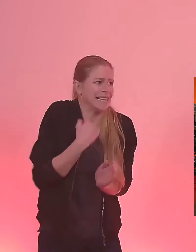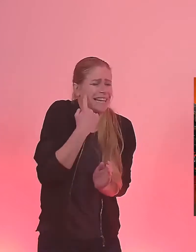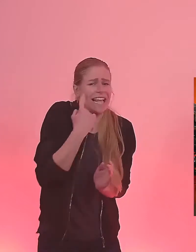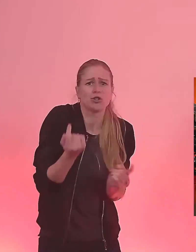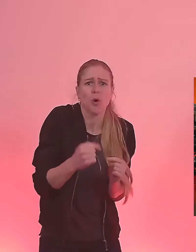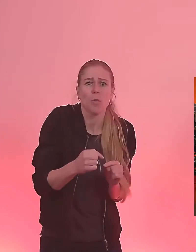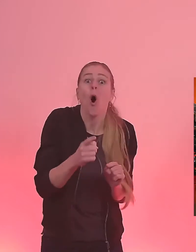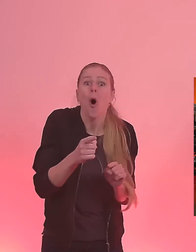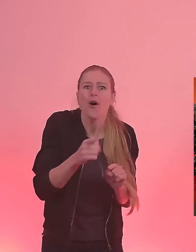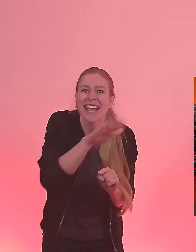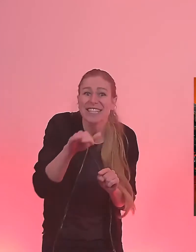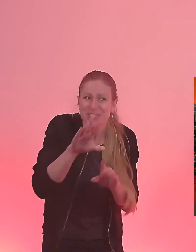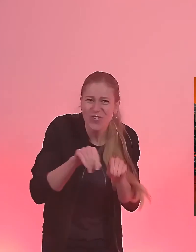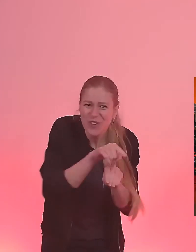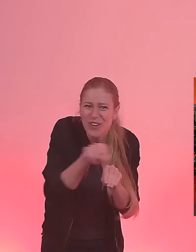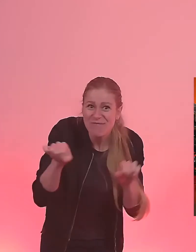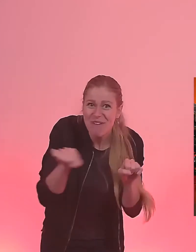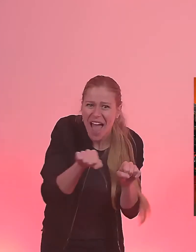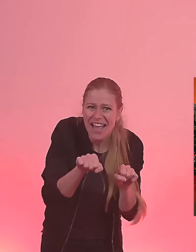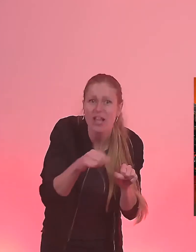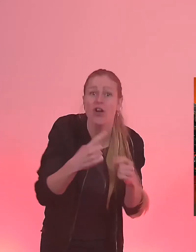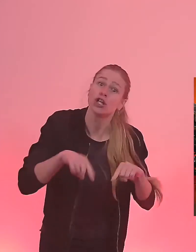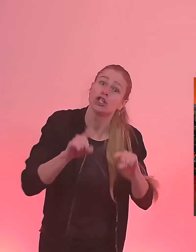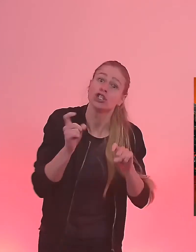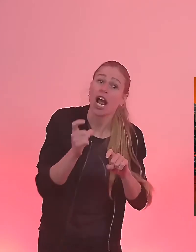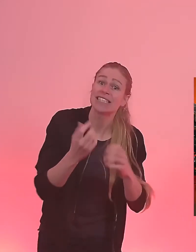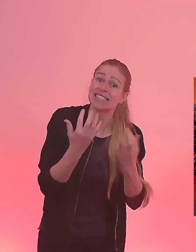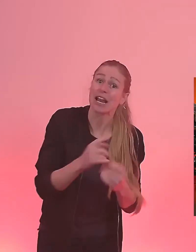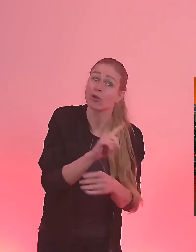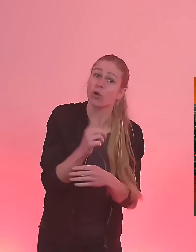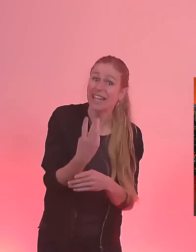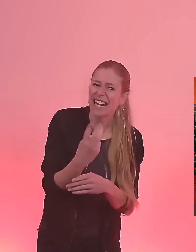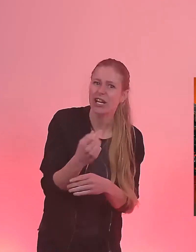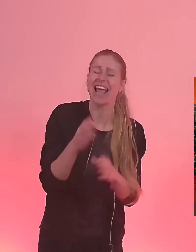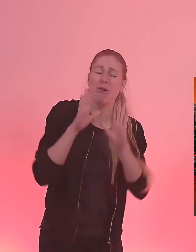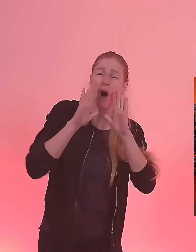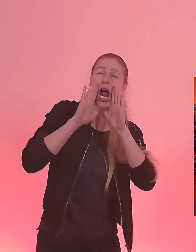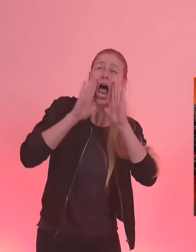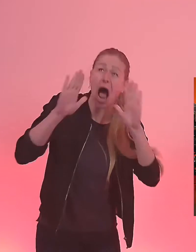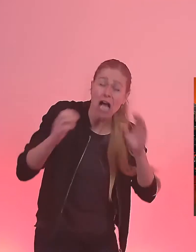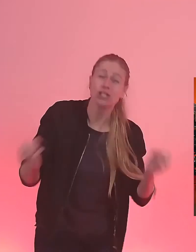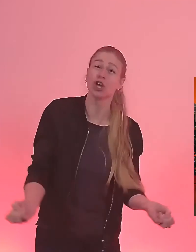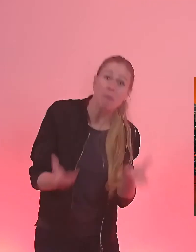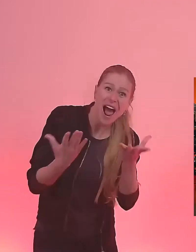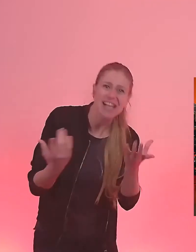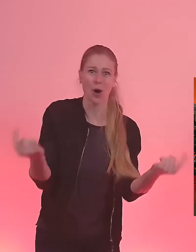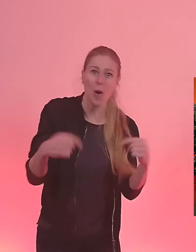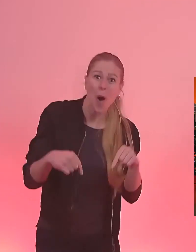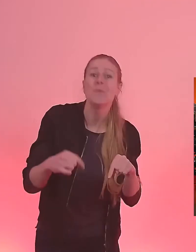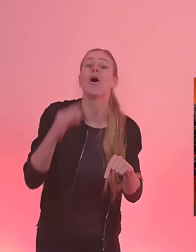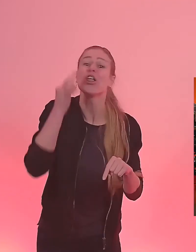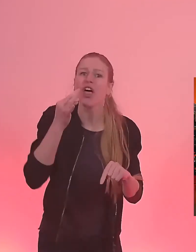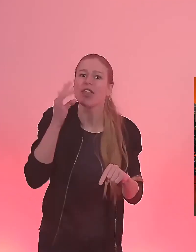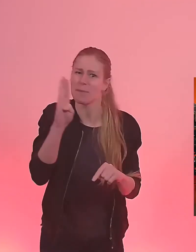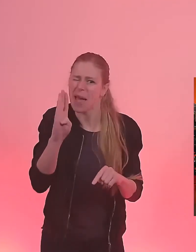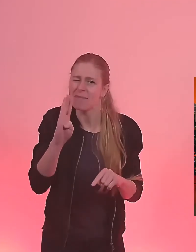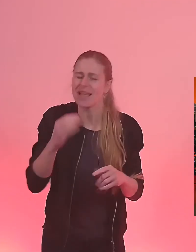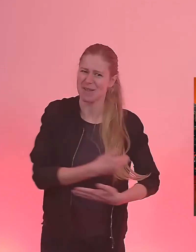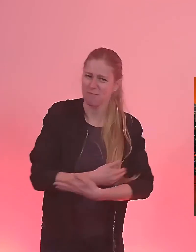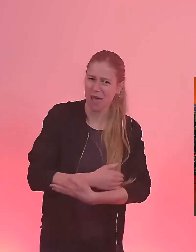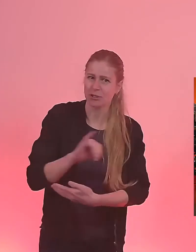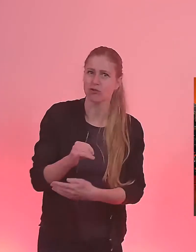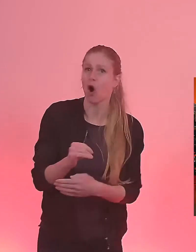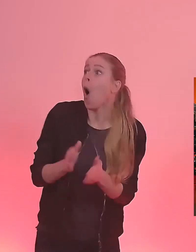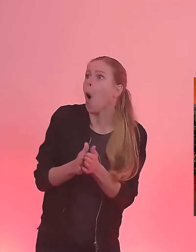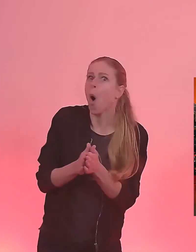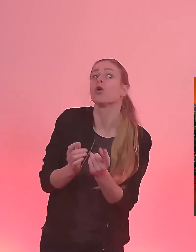jullie mee? We tellen zo meteen zachtjes tot drie en dan roepen we heel hard surprise! Want dan komen tante Mappy en baby Joshua. Oké. Okay. Oh, daar